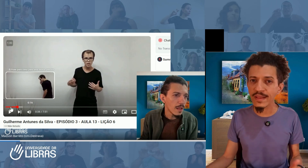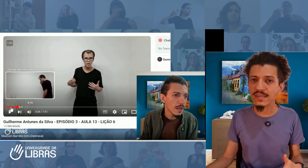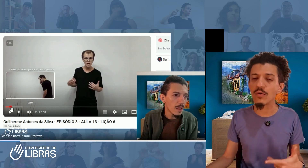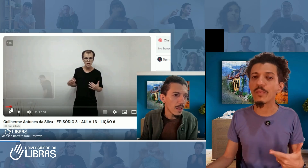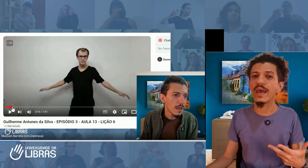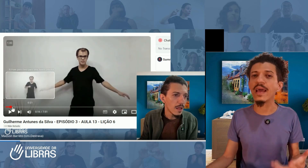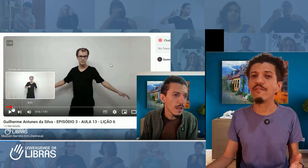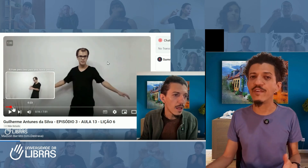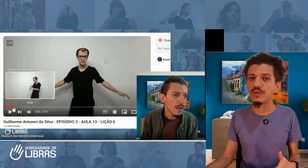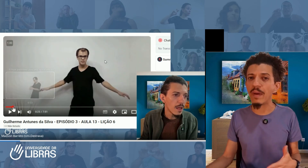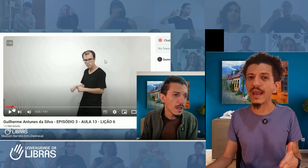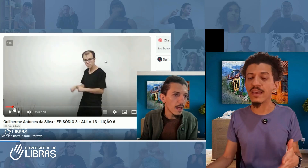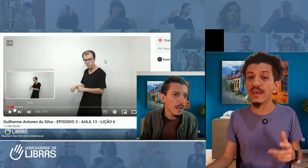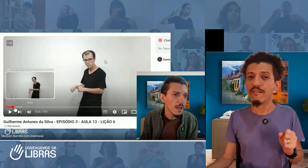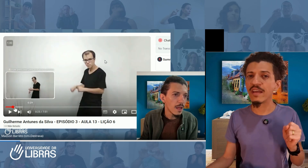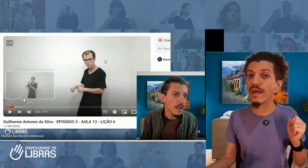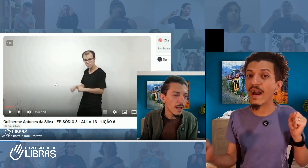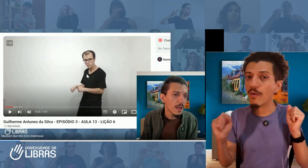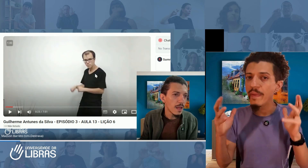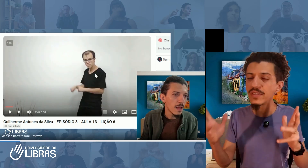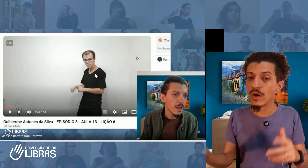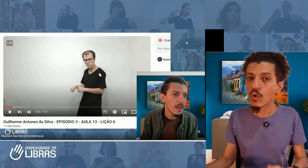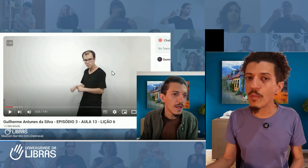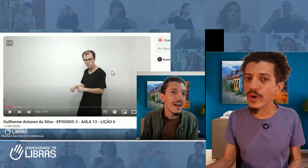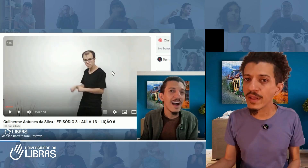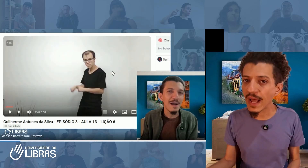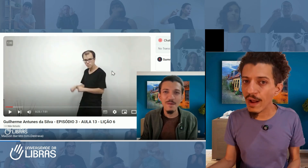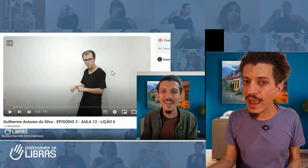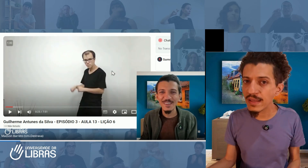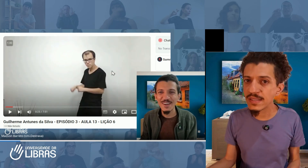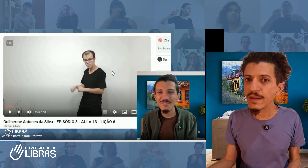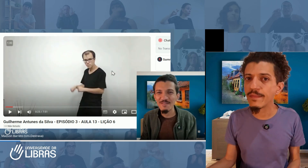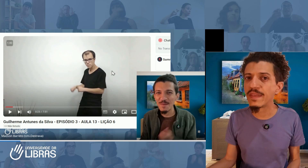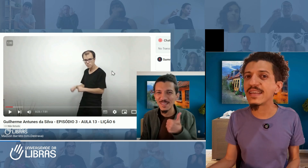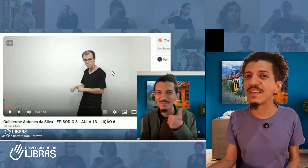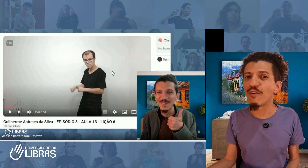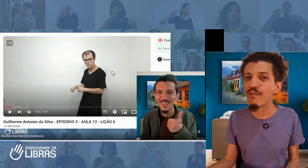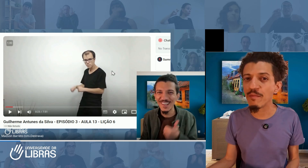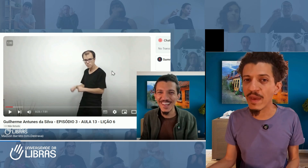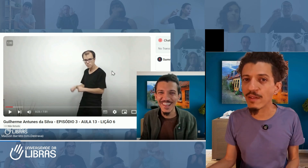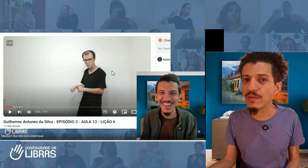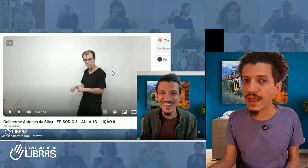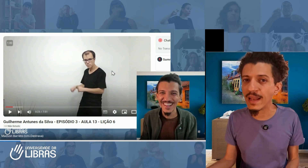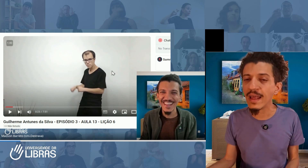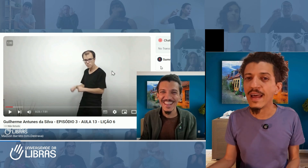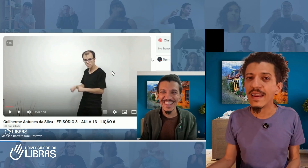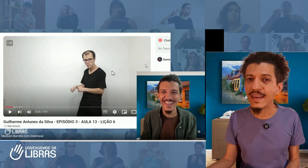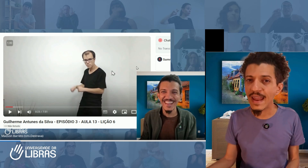para ele, feedback, vendo realmente como que está esse desenvolvimento dele na